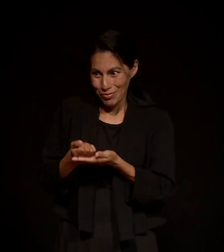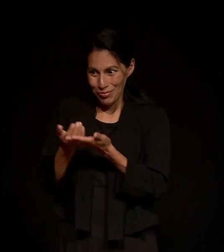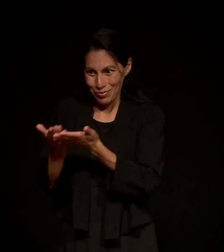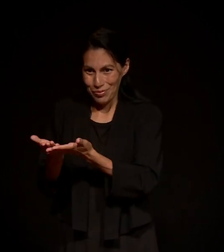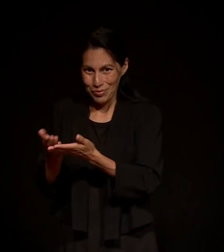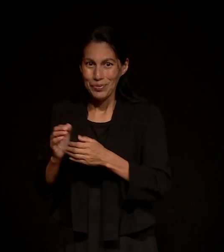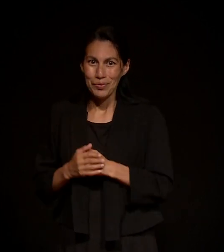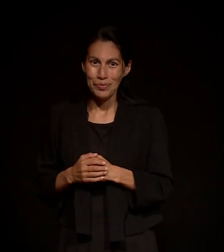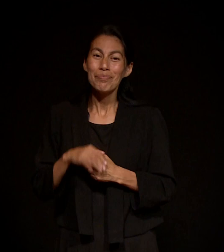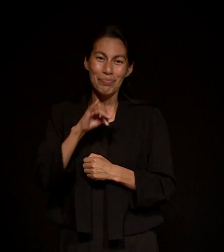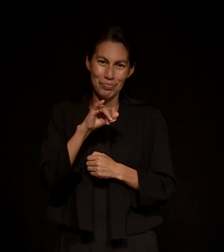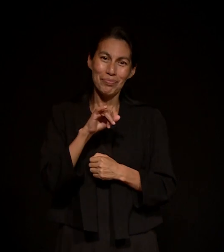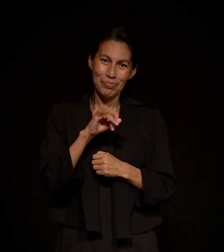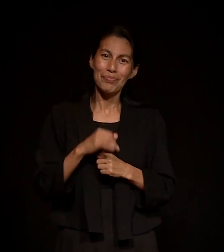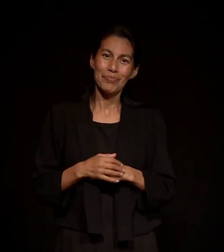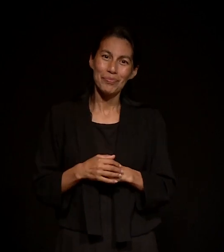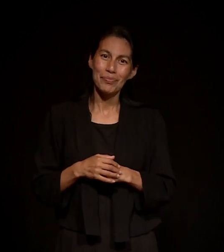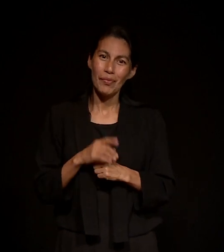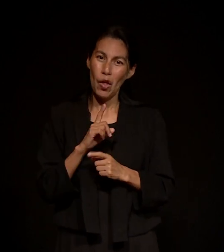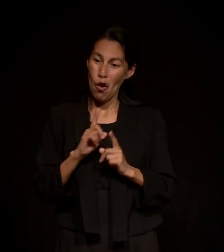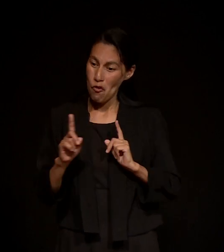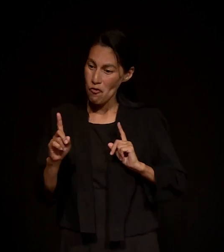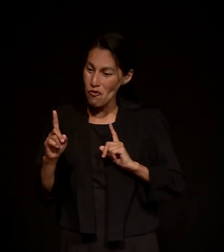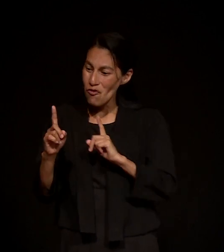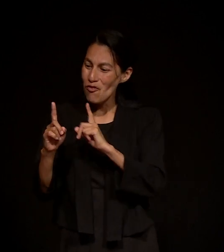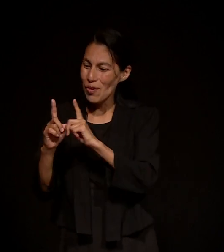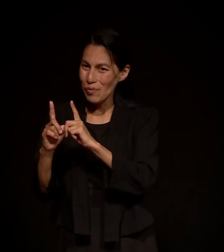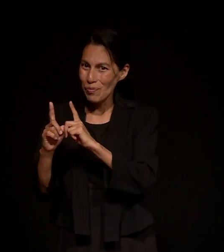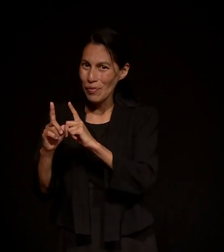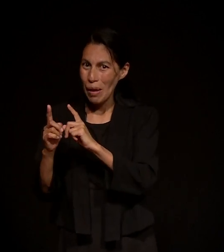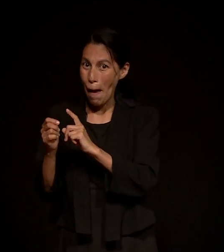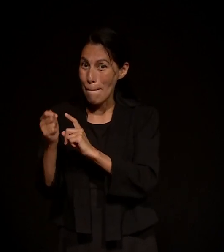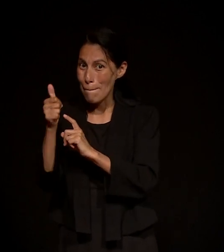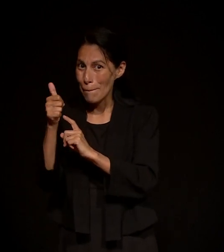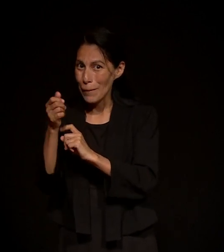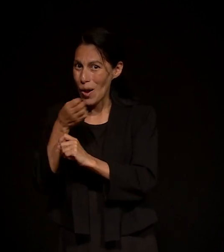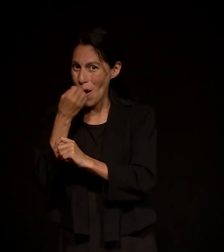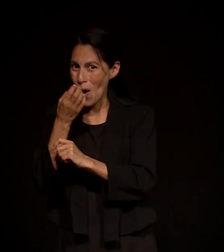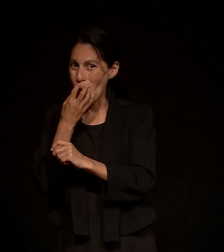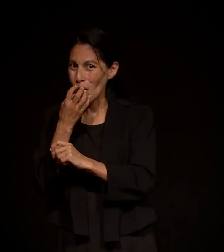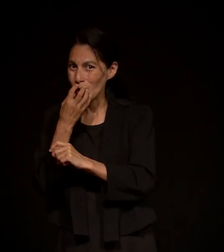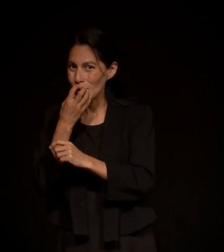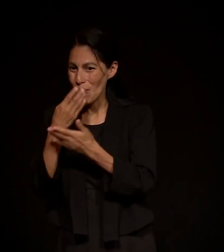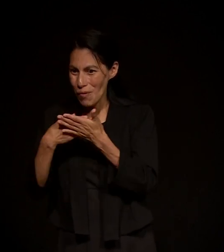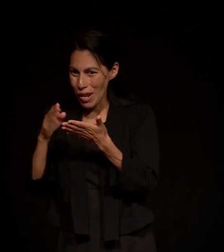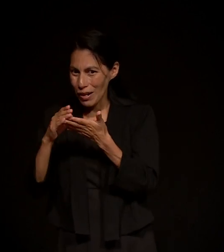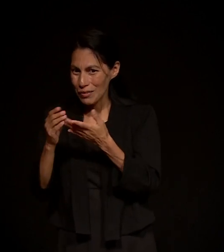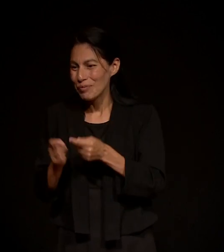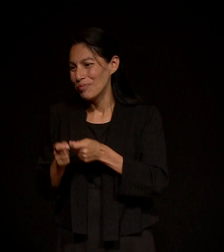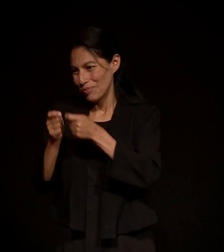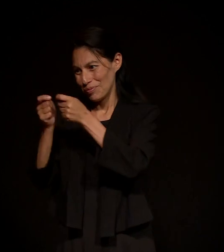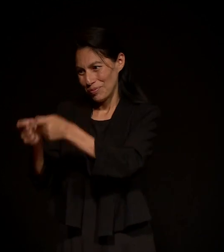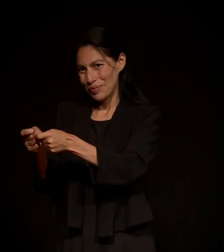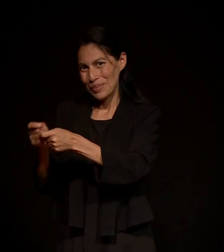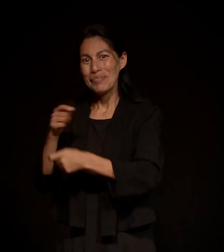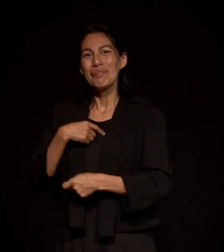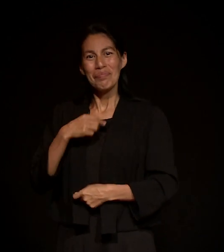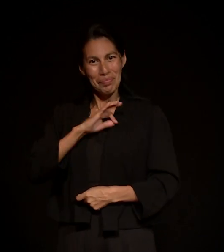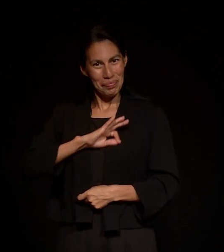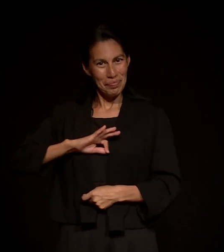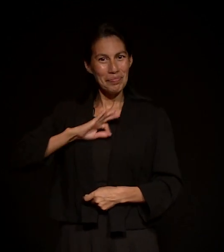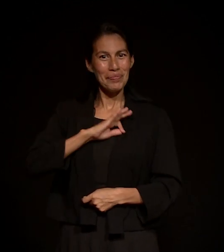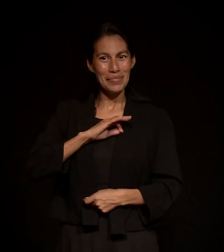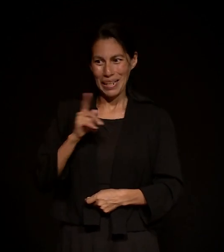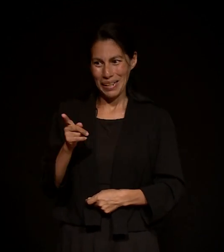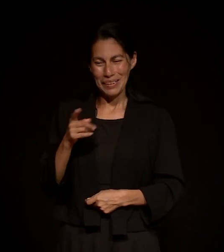entonces le dije que sí y le fui a entregar el primer oso que me pasé, el blanco. Y me sentí